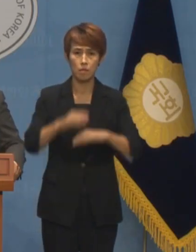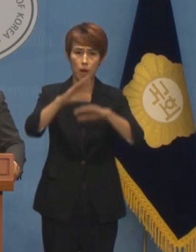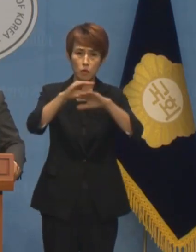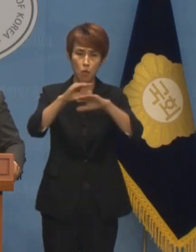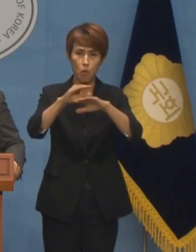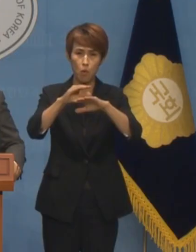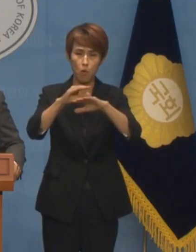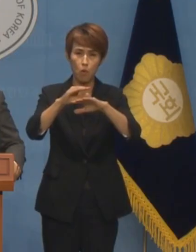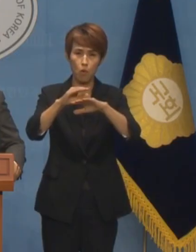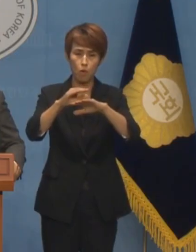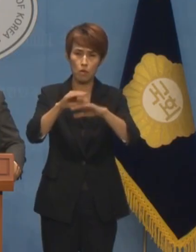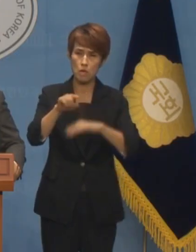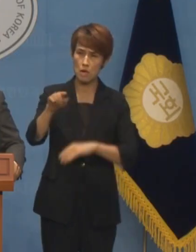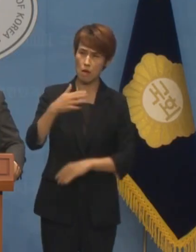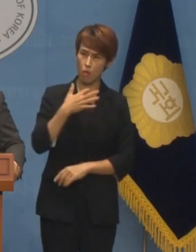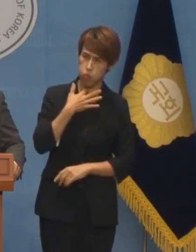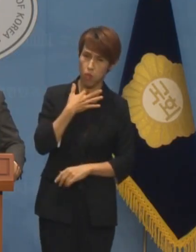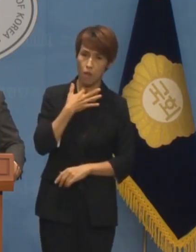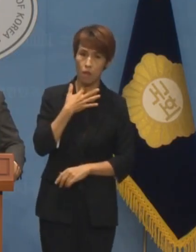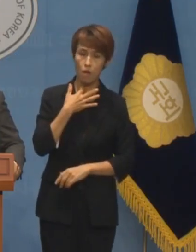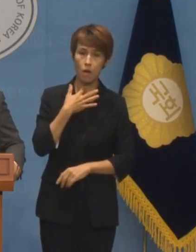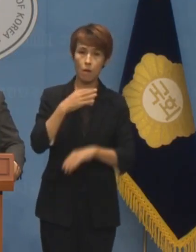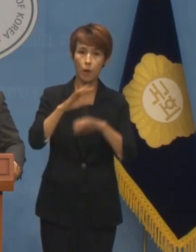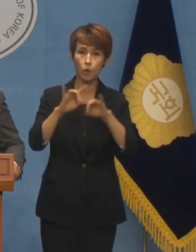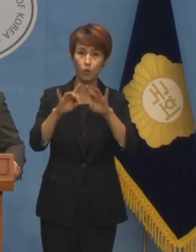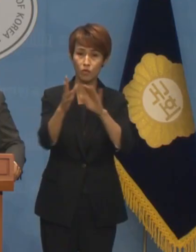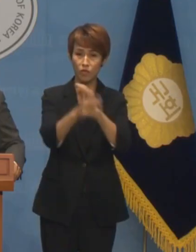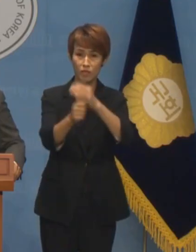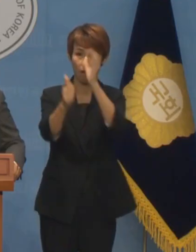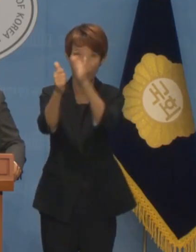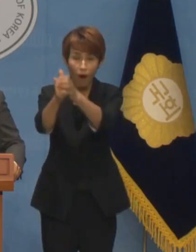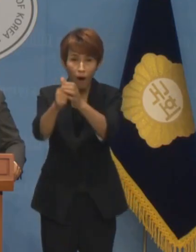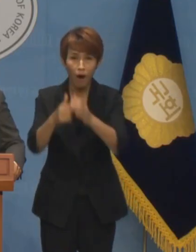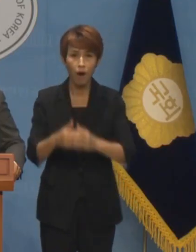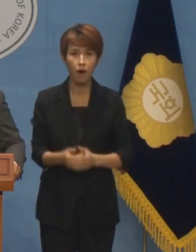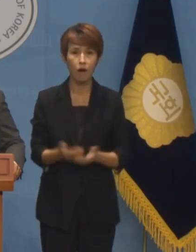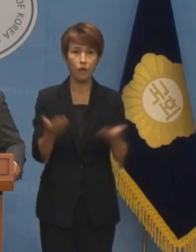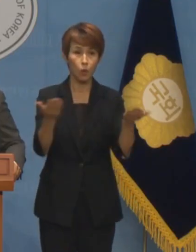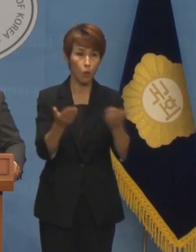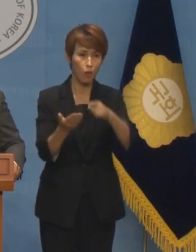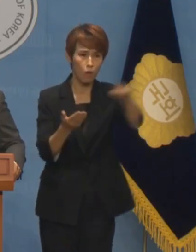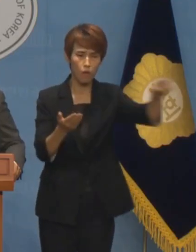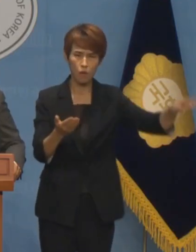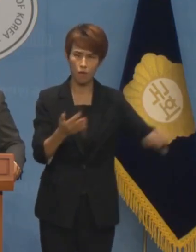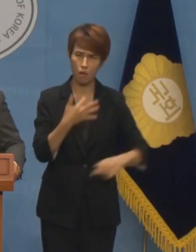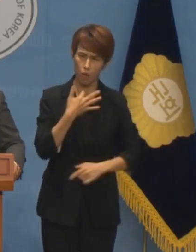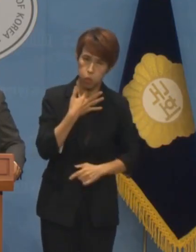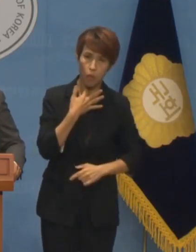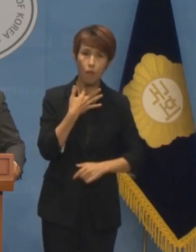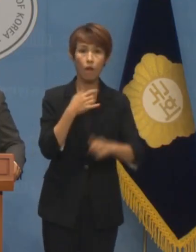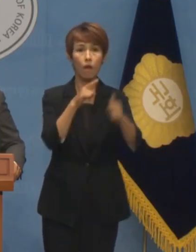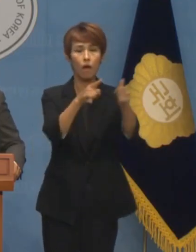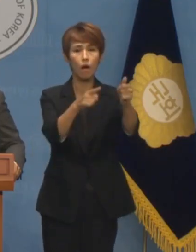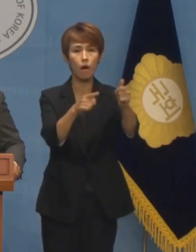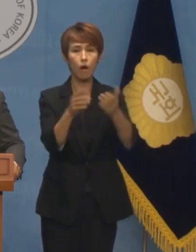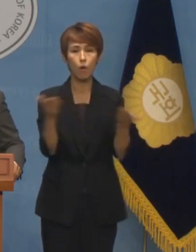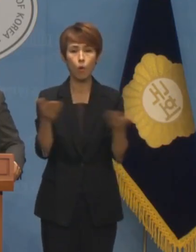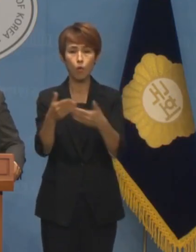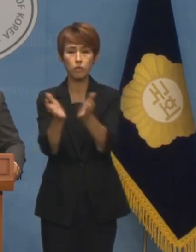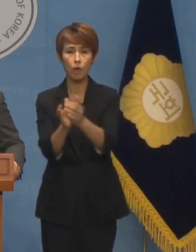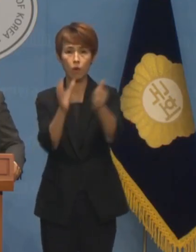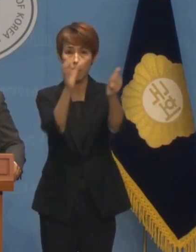방송계가 학을 띠는 사람을 방송통신위원장으로, 노동계가 치를 떠는 사람을